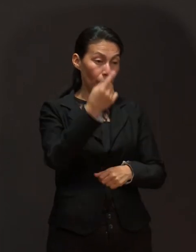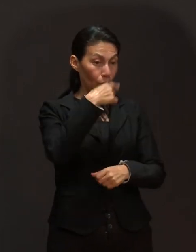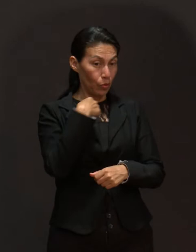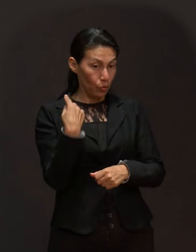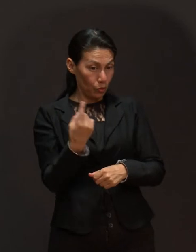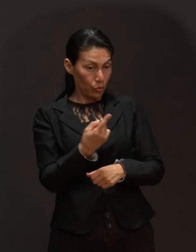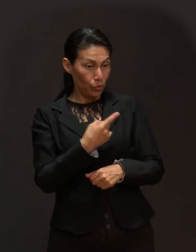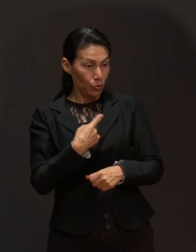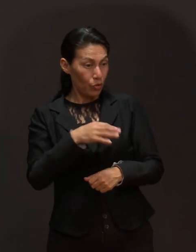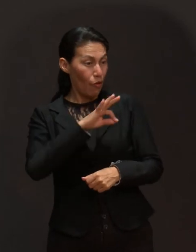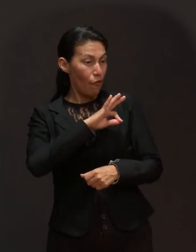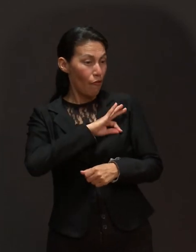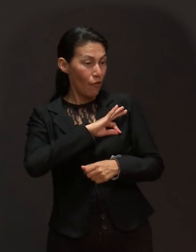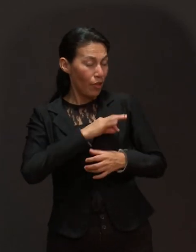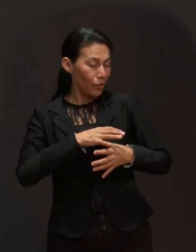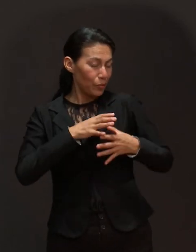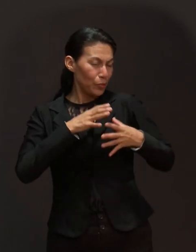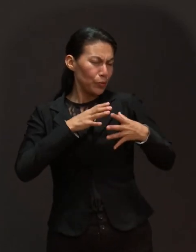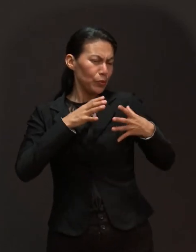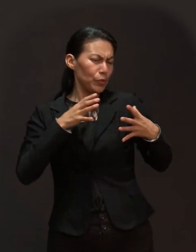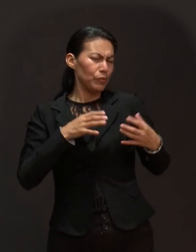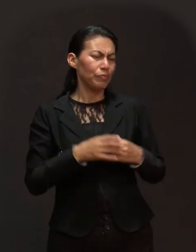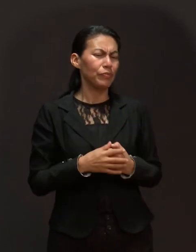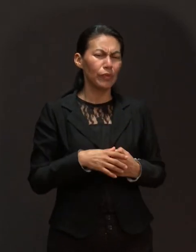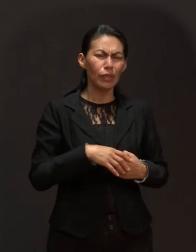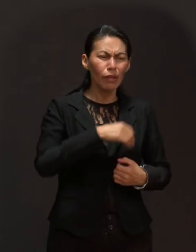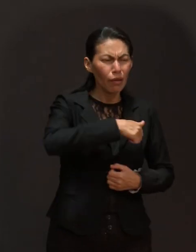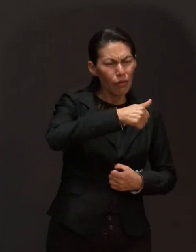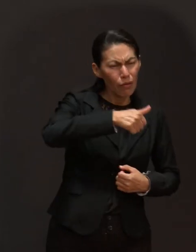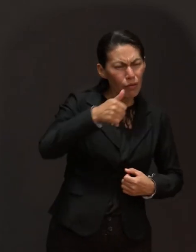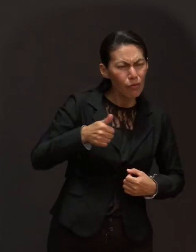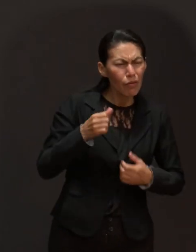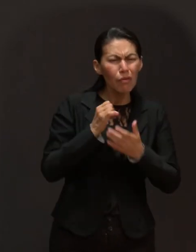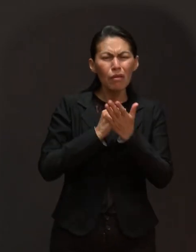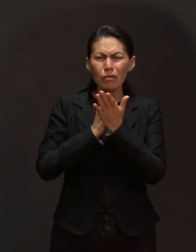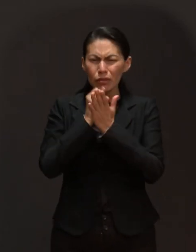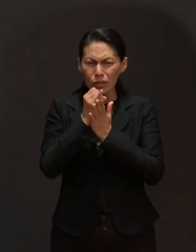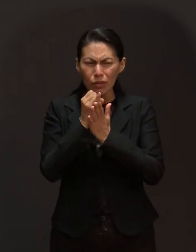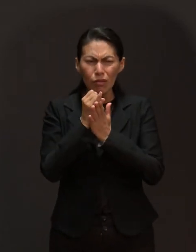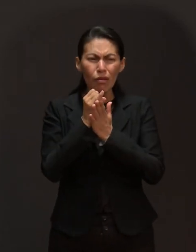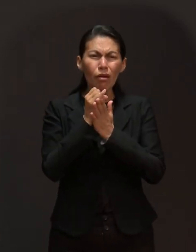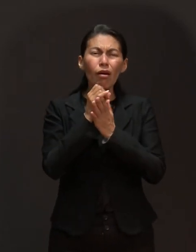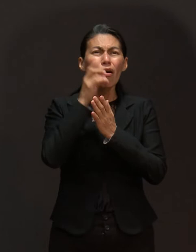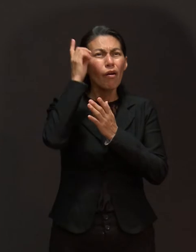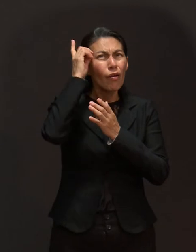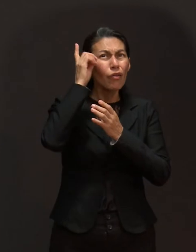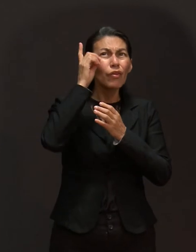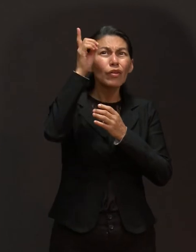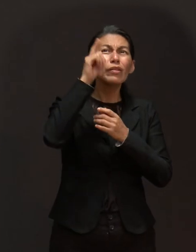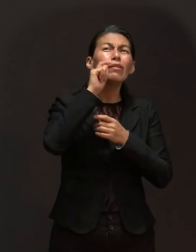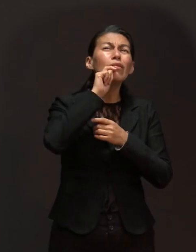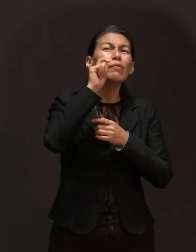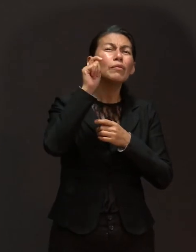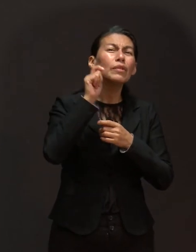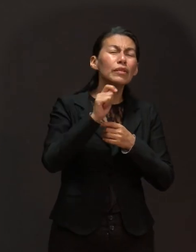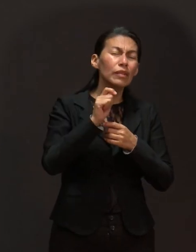que nosotros hemos decidido amistarnos con Dios aceptando